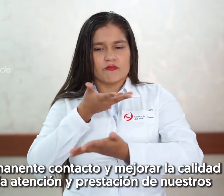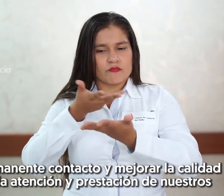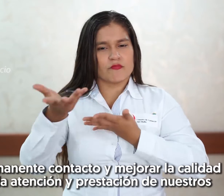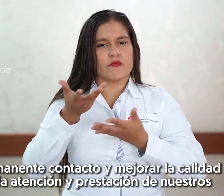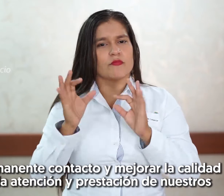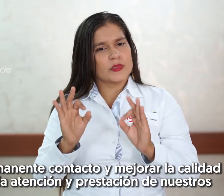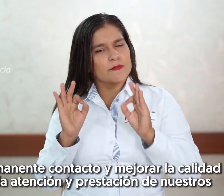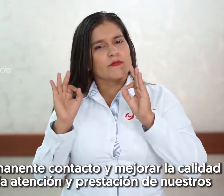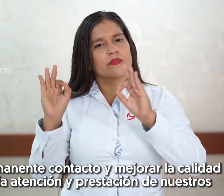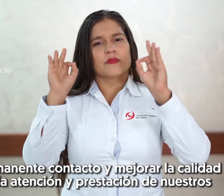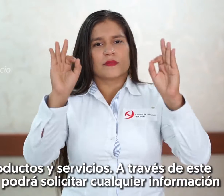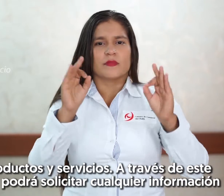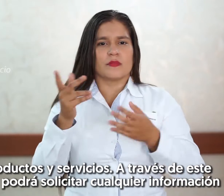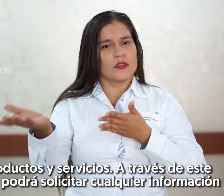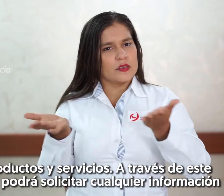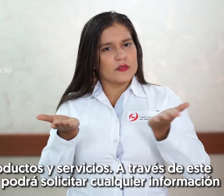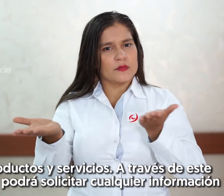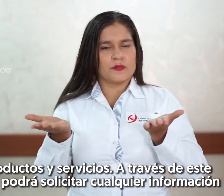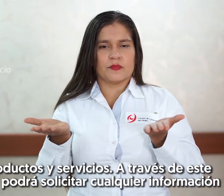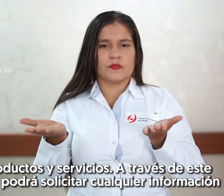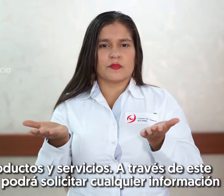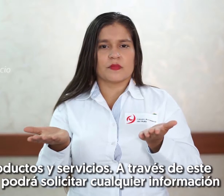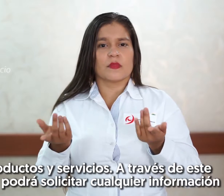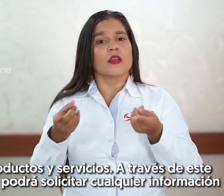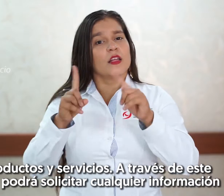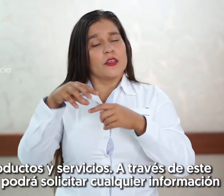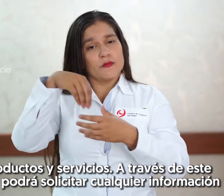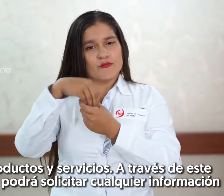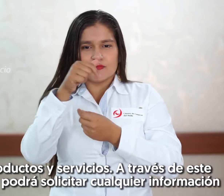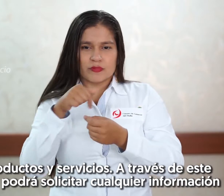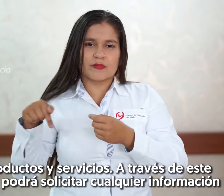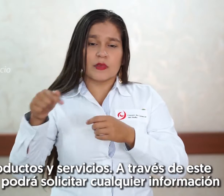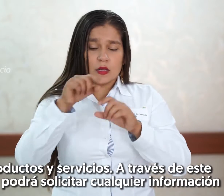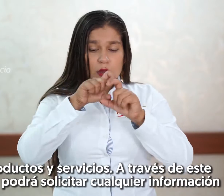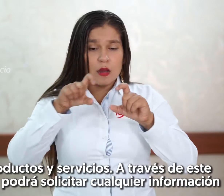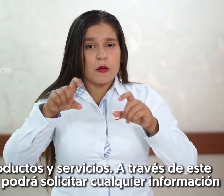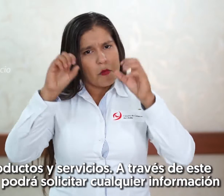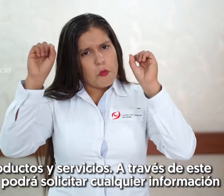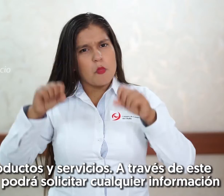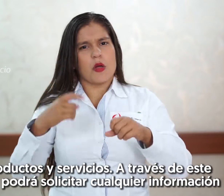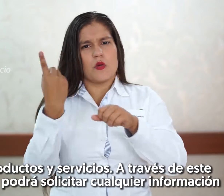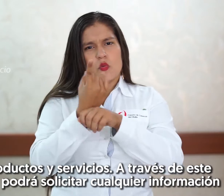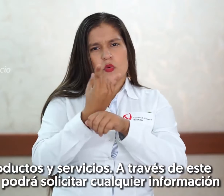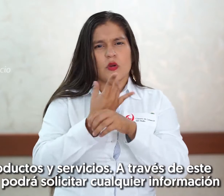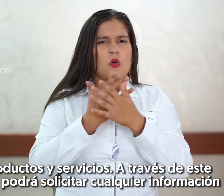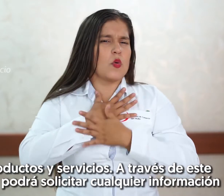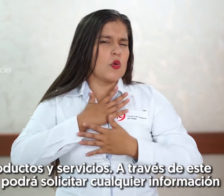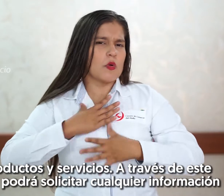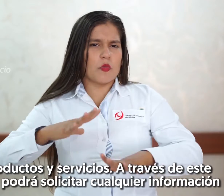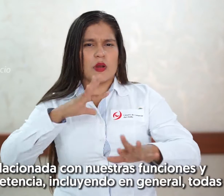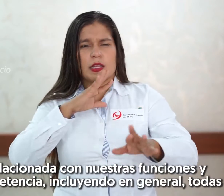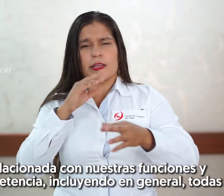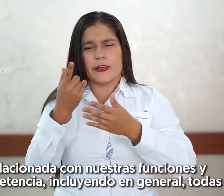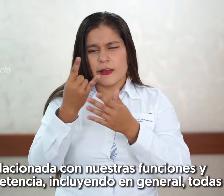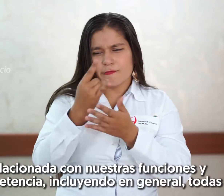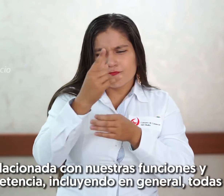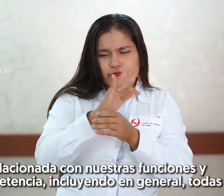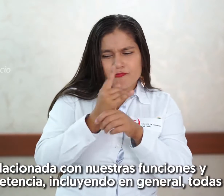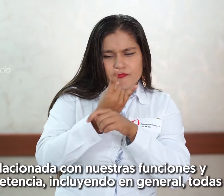prestación de nuestros productos y servicios. A través de este canal podrá solicitar cualquier información relacionada con